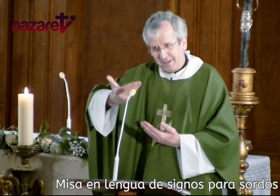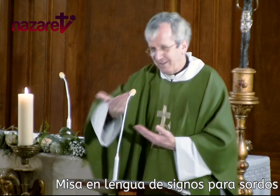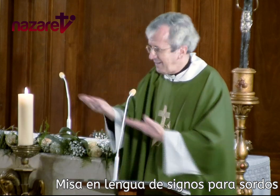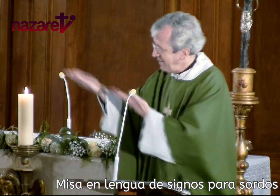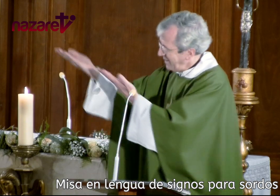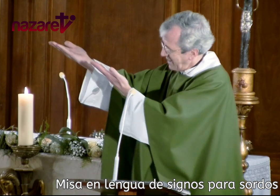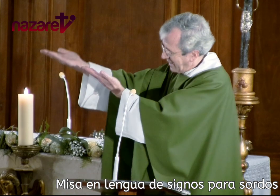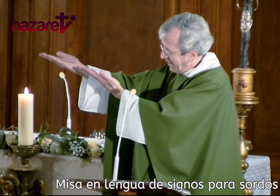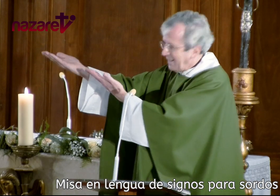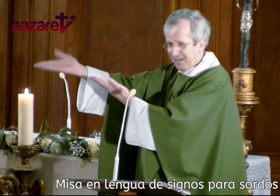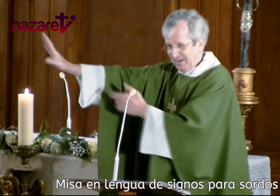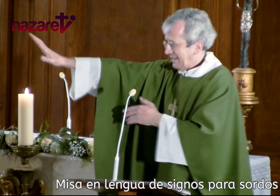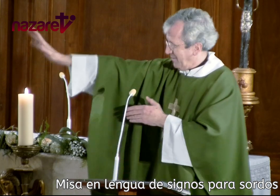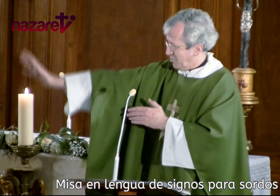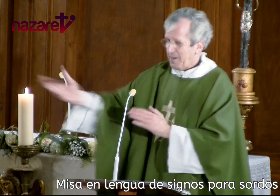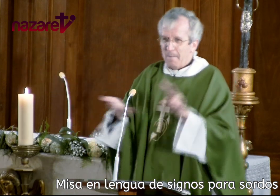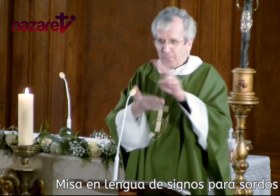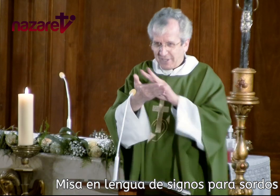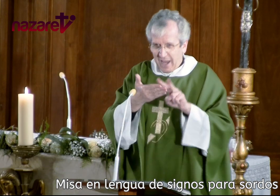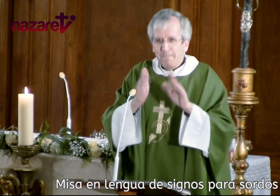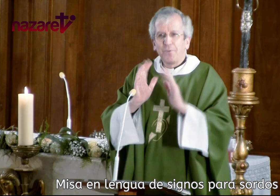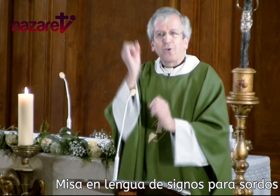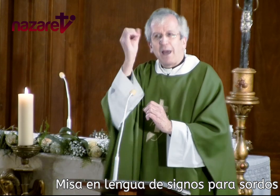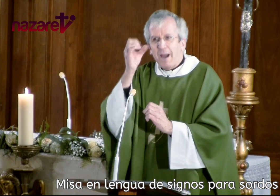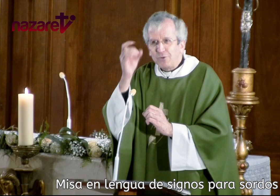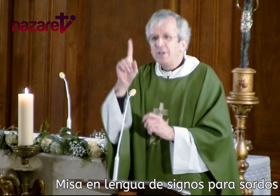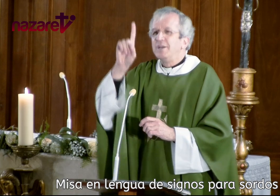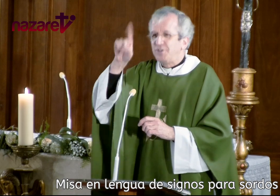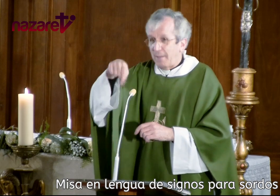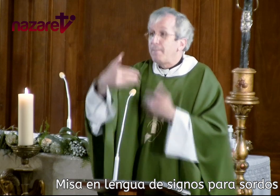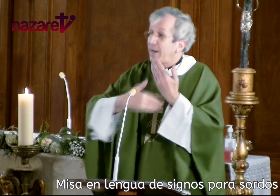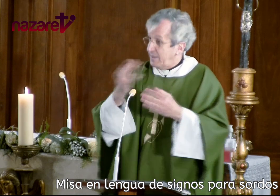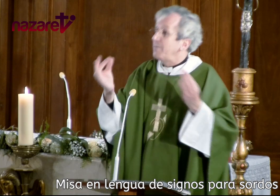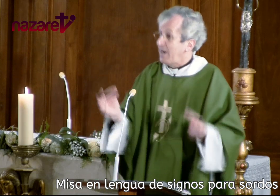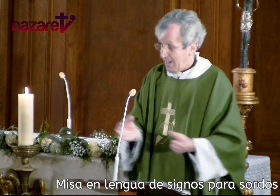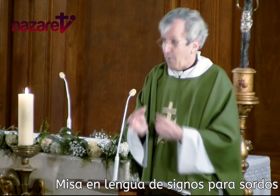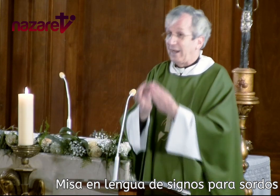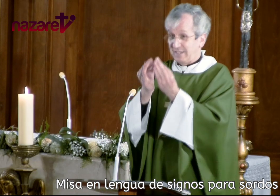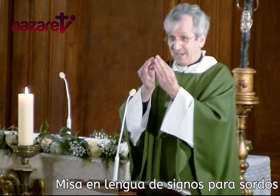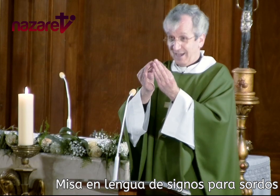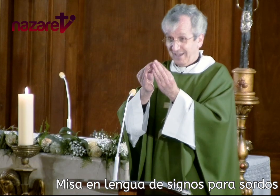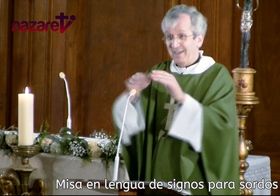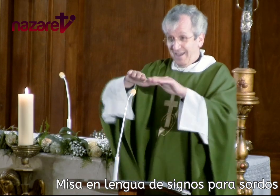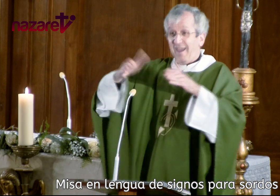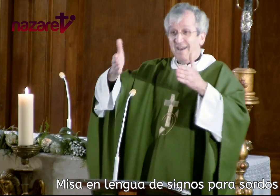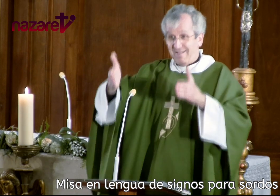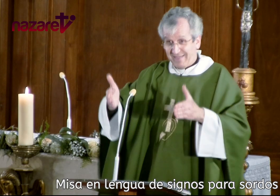y que la tenemos pues que la proclamamos sino también para celebrar la eucaristía el altar